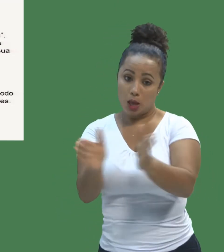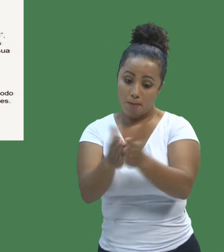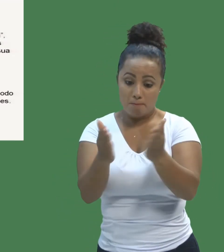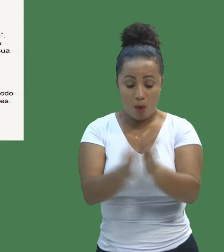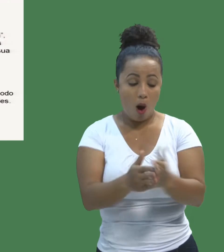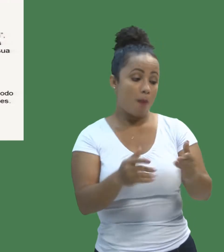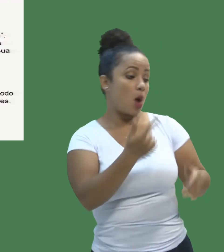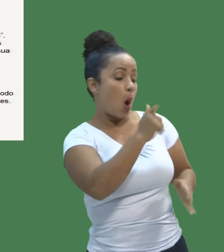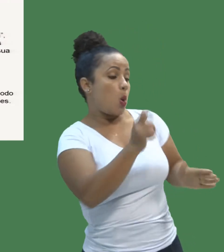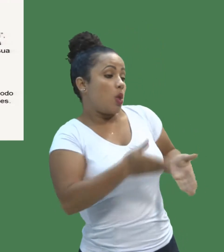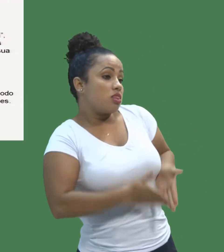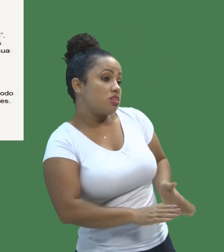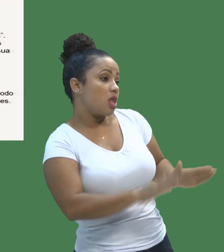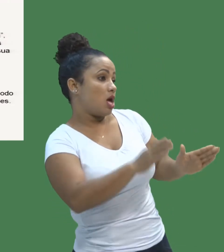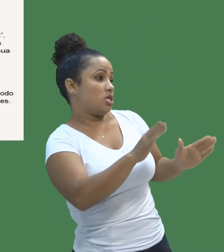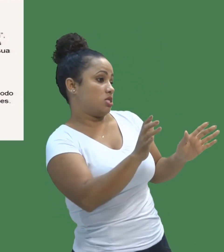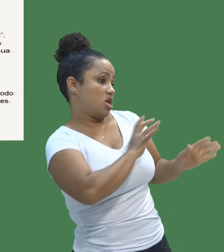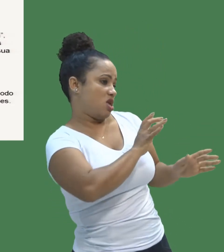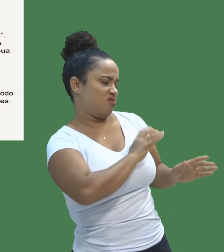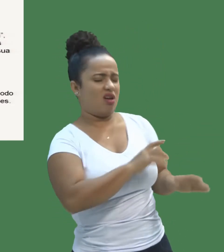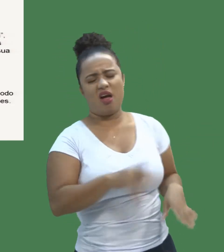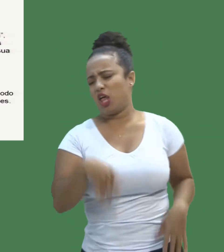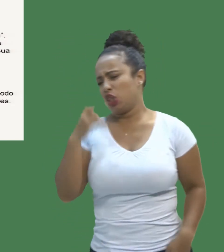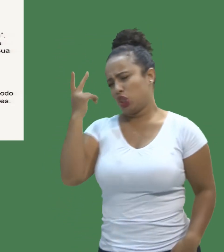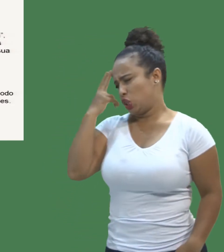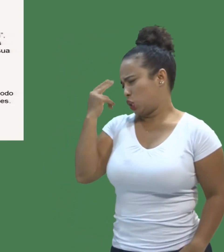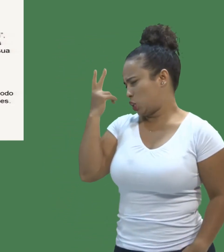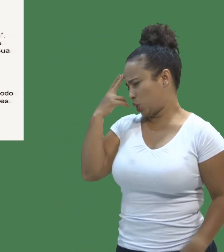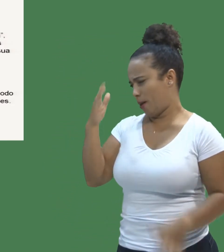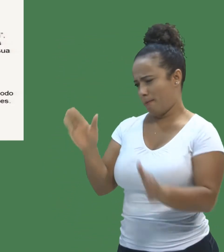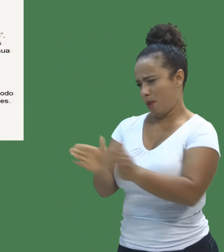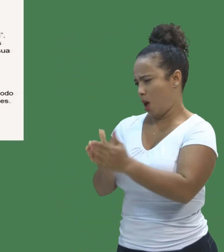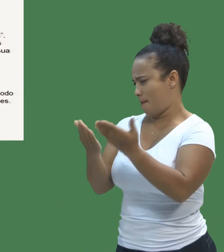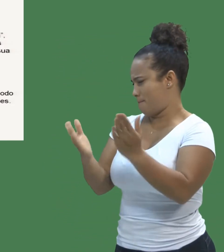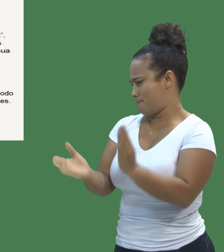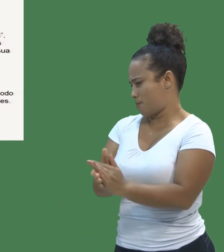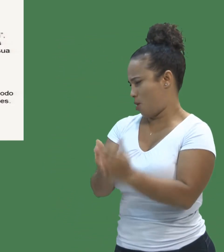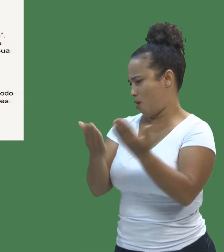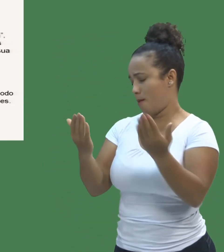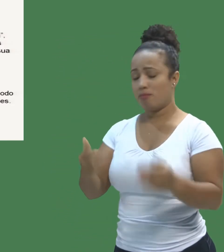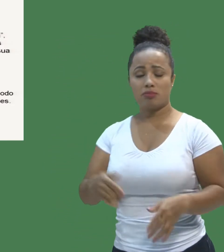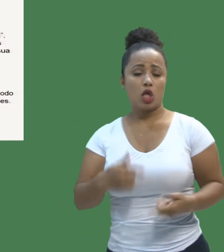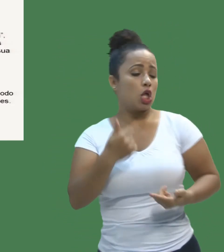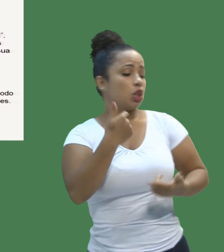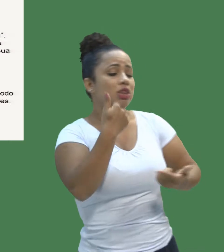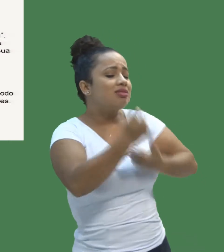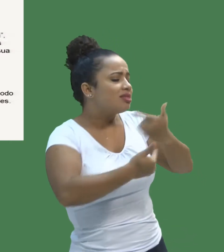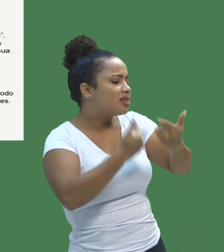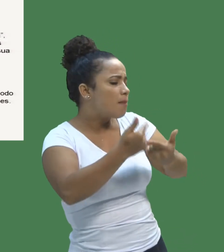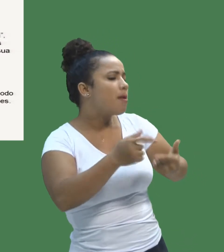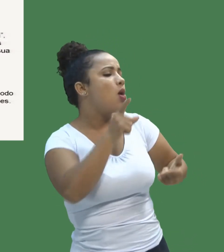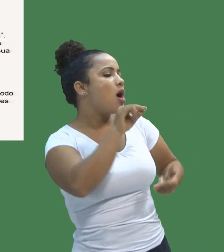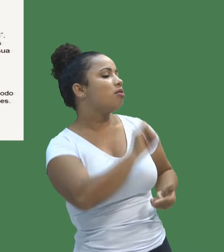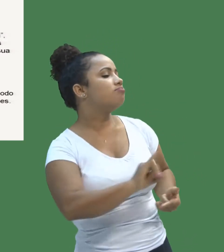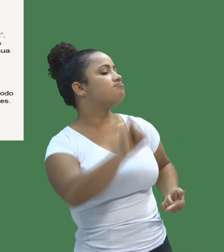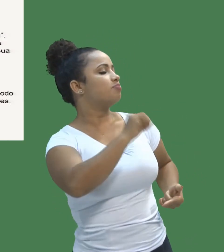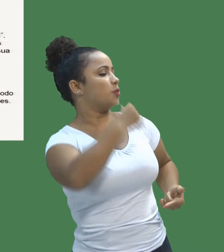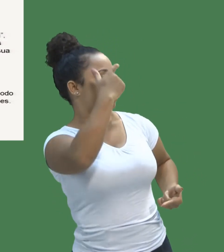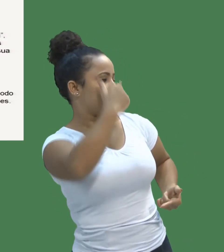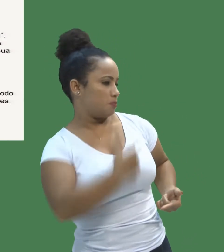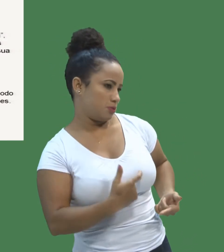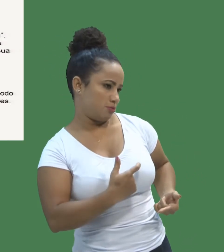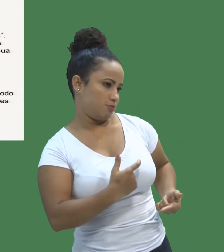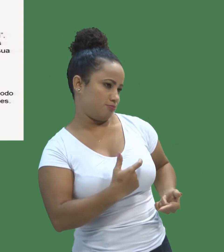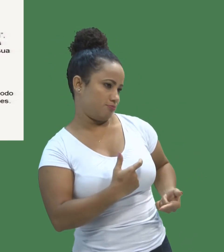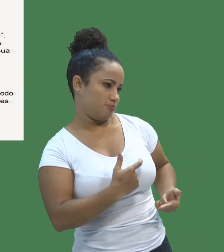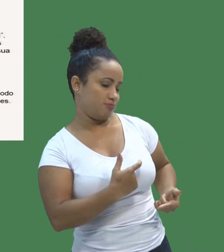pobre. É natural ser pobre. Todo trabalho é digno do homem. E sobre aqueles que